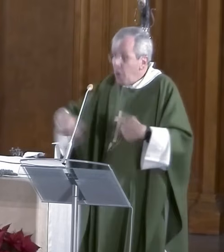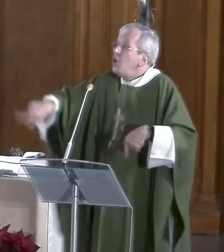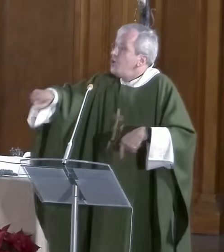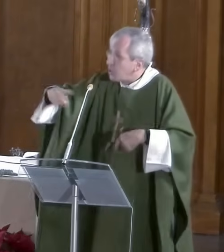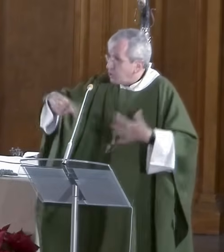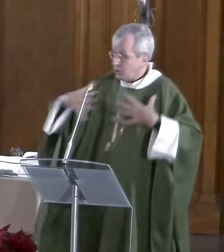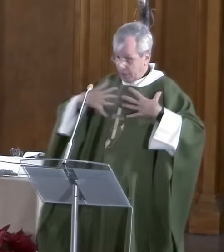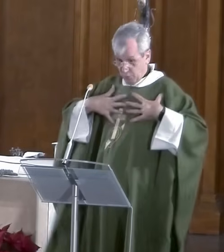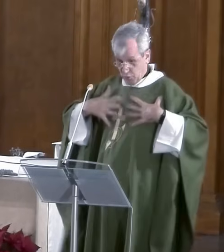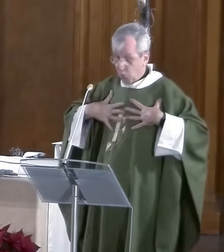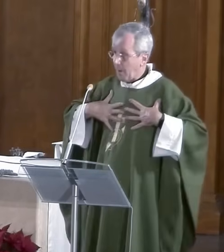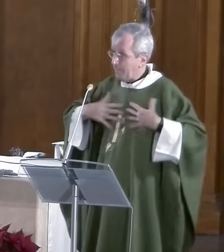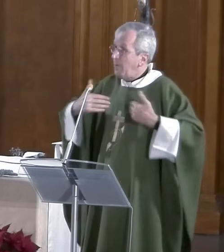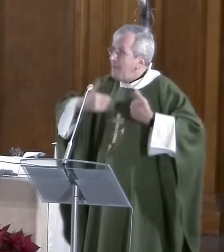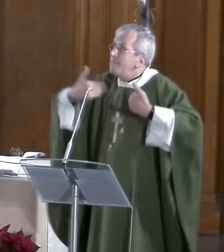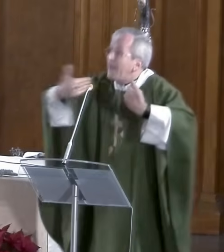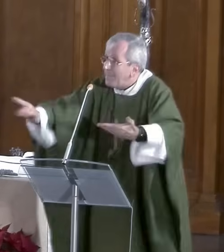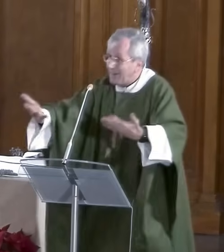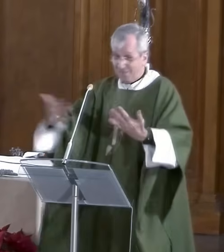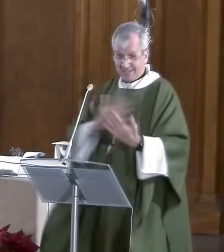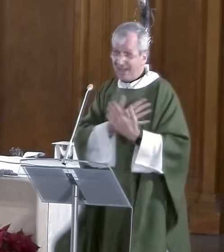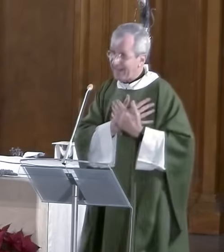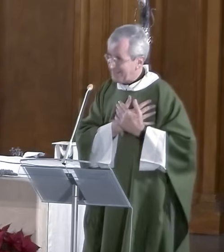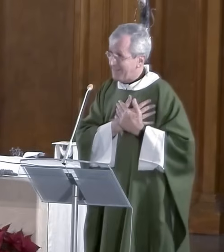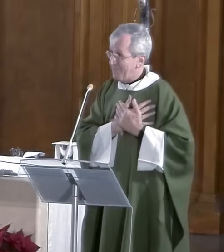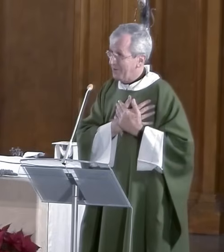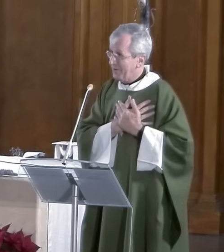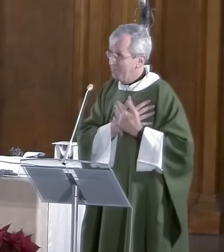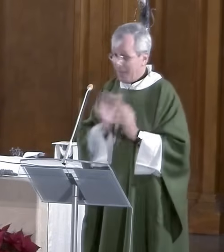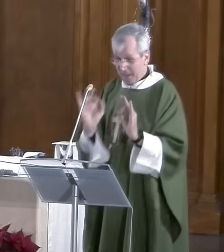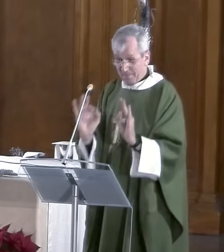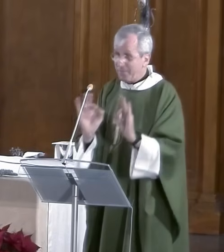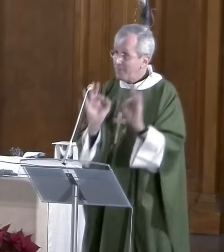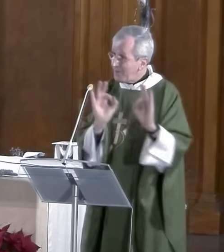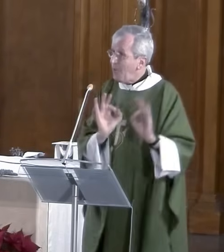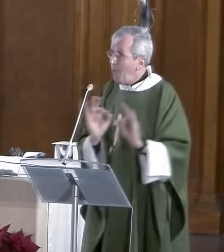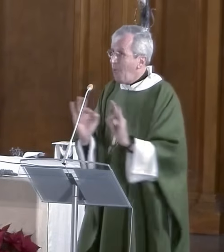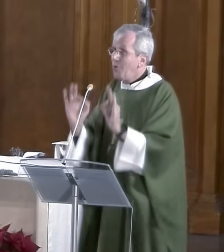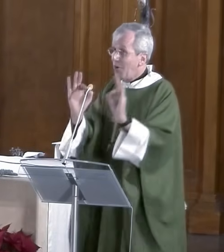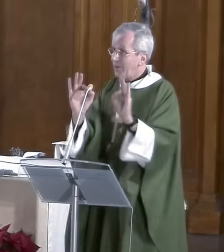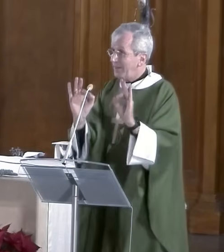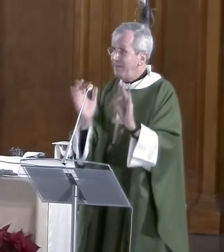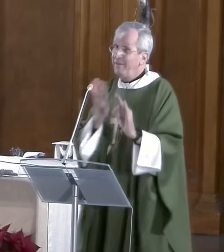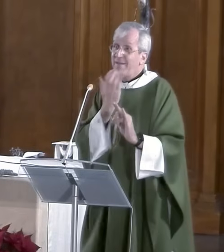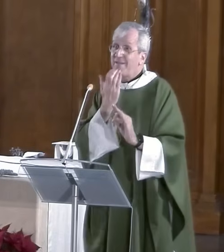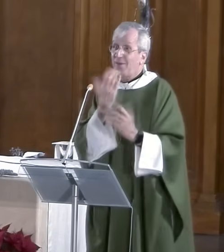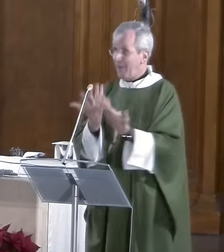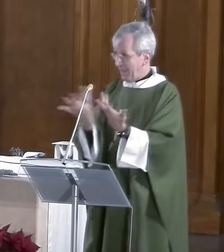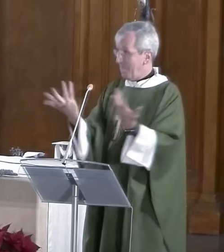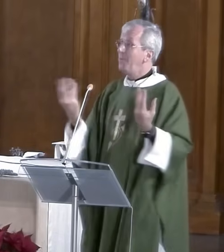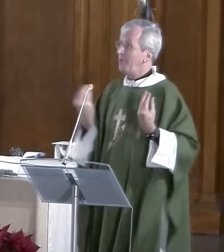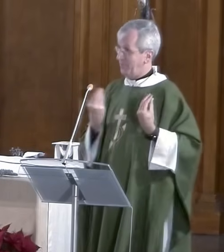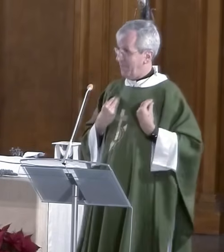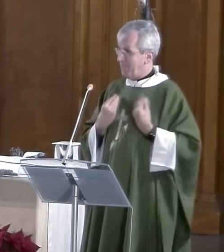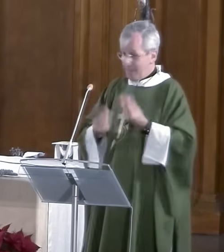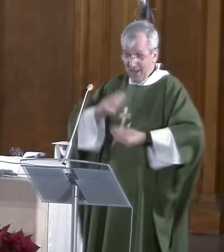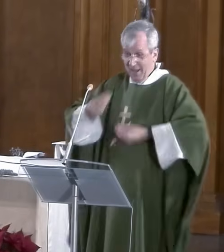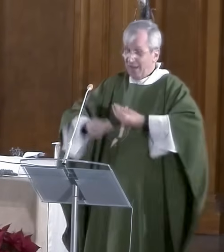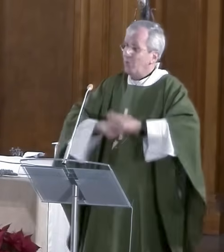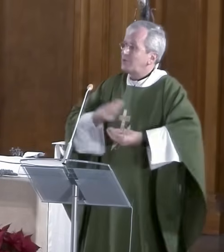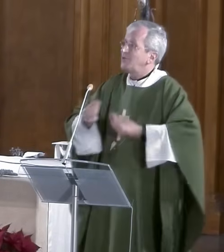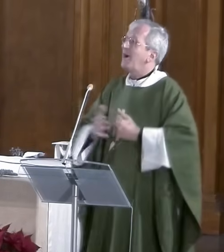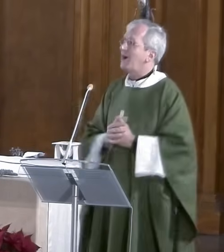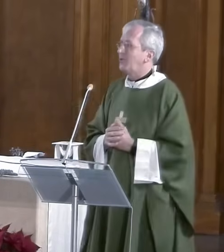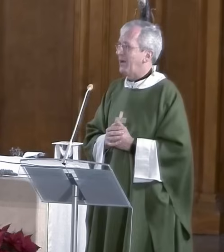pero nosotros tenemos un cuerpo para manifestar ese amor y para vivir un orden y dar un ejemplo de vida